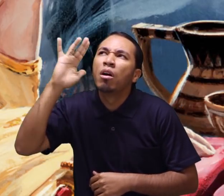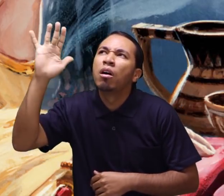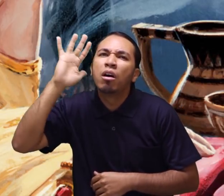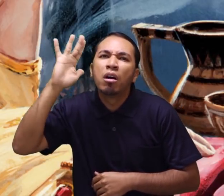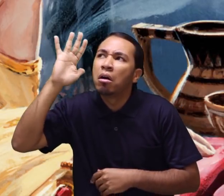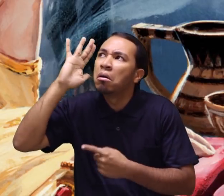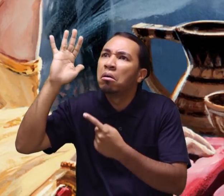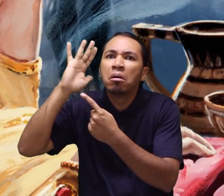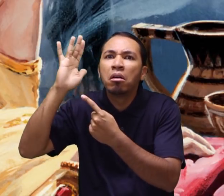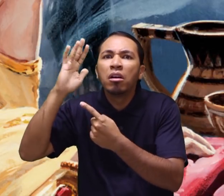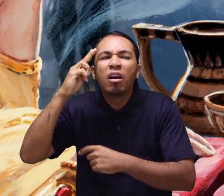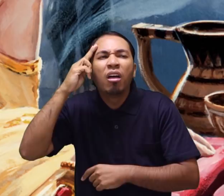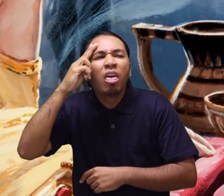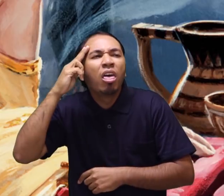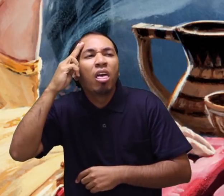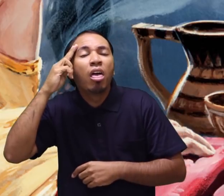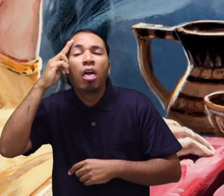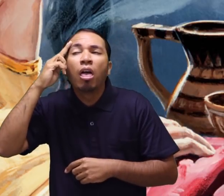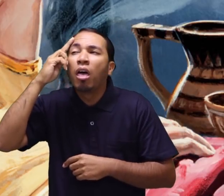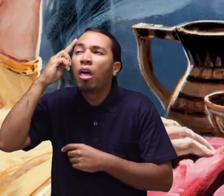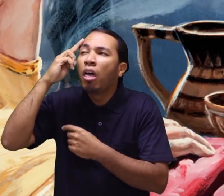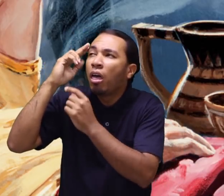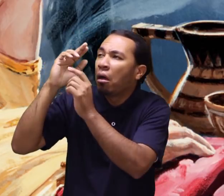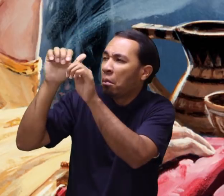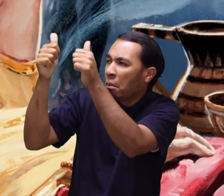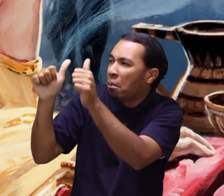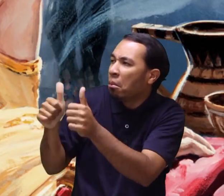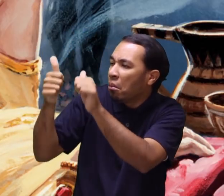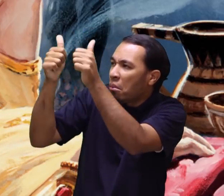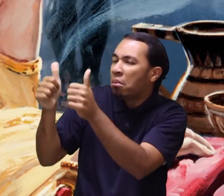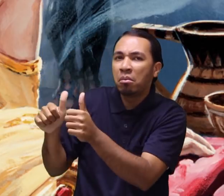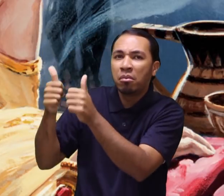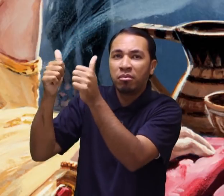O rei teve um sonho e ficou tão impressionado